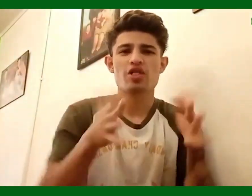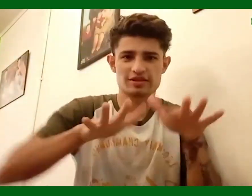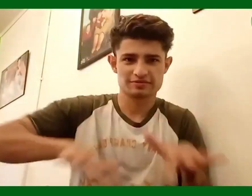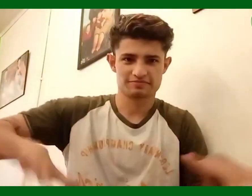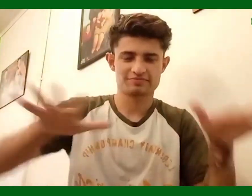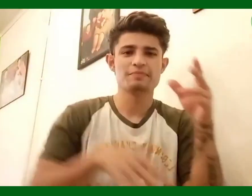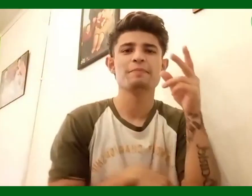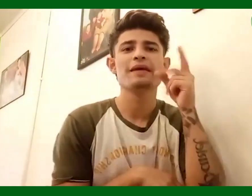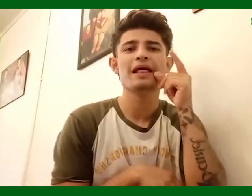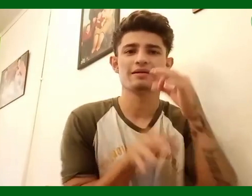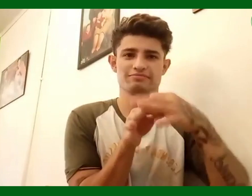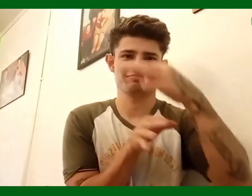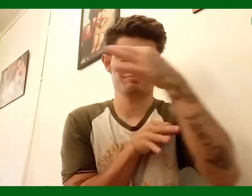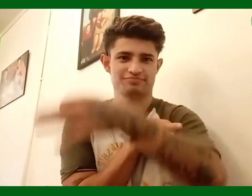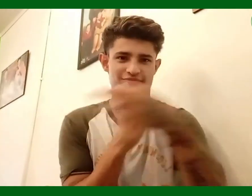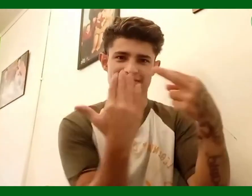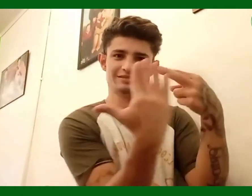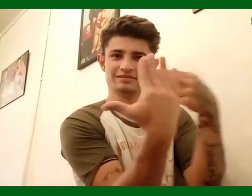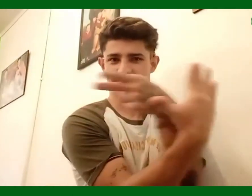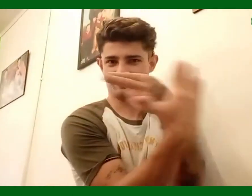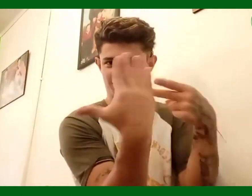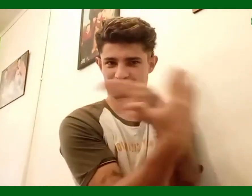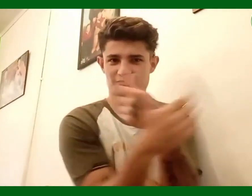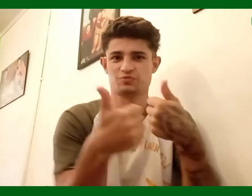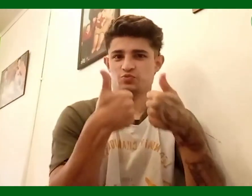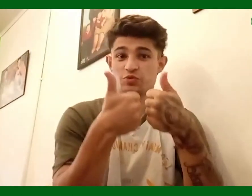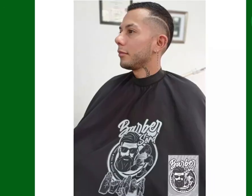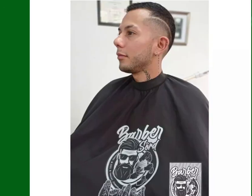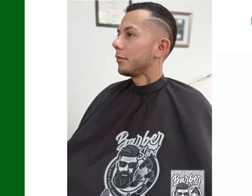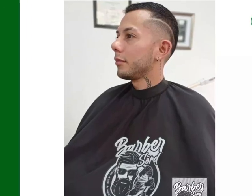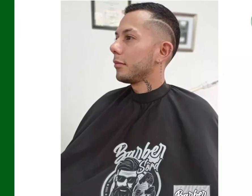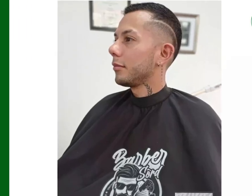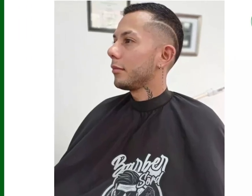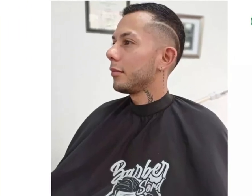que queda en un municipio cerca de Pereira, que se llama Santa Rosa de Cabal.